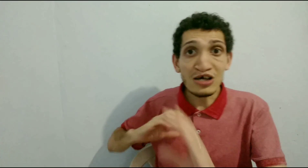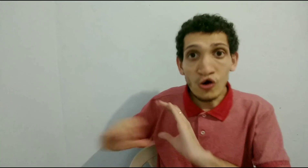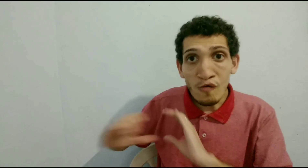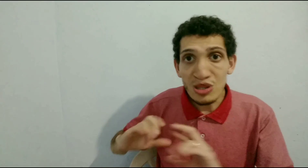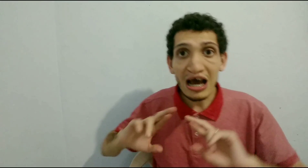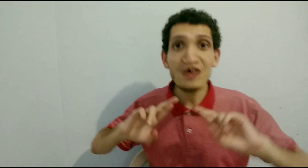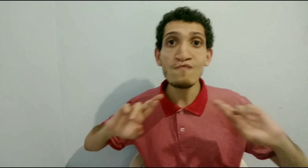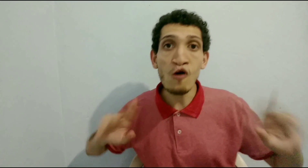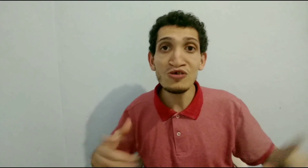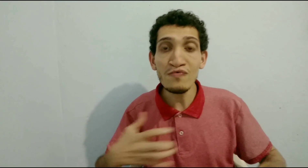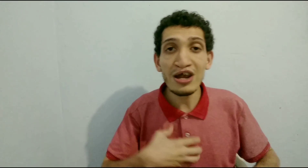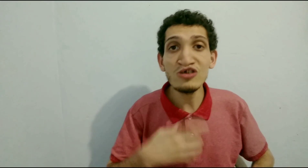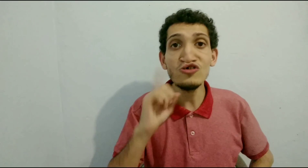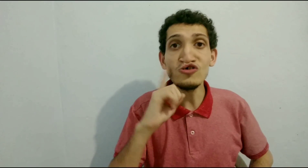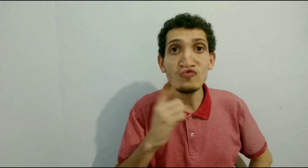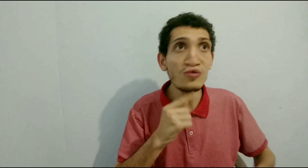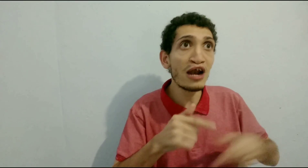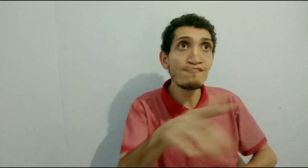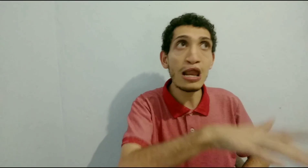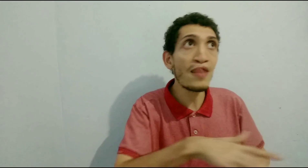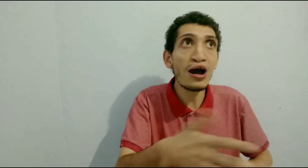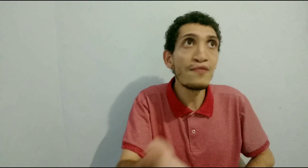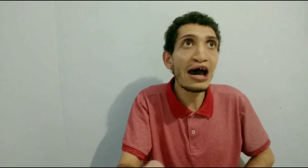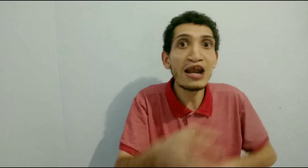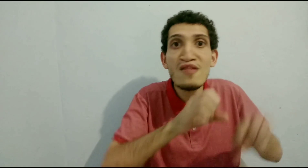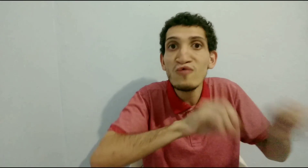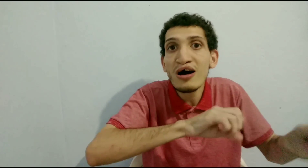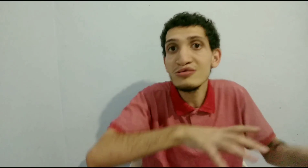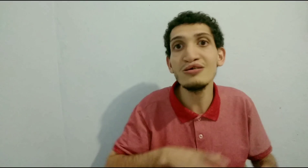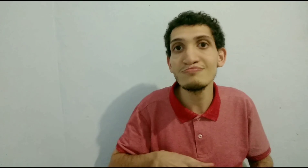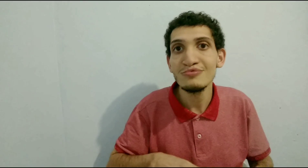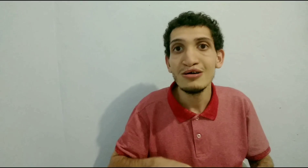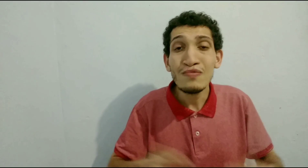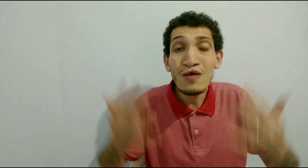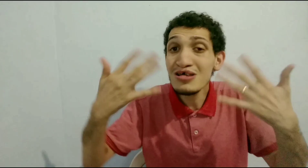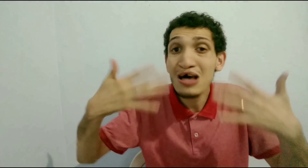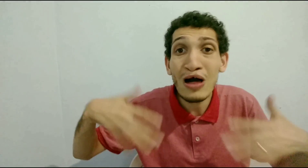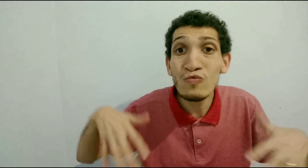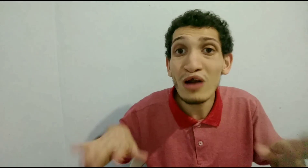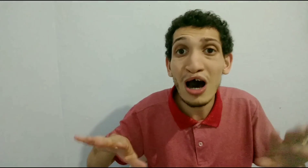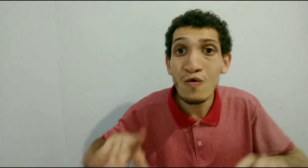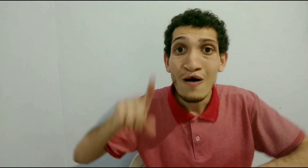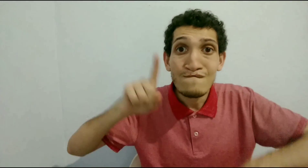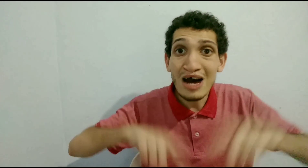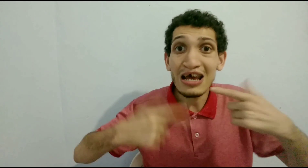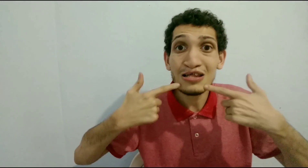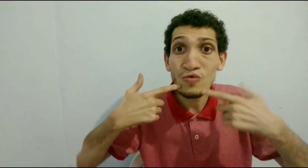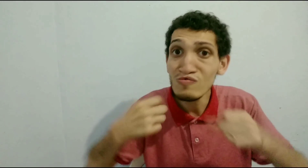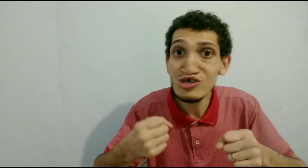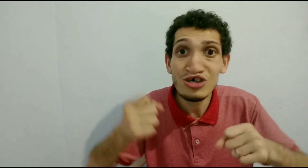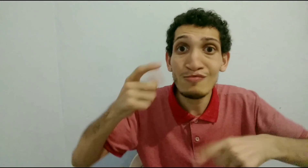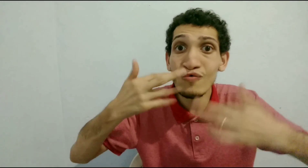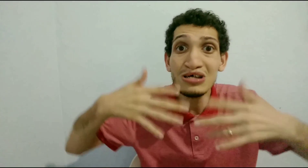vai se comunicar em forma interessa que o surdo trabalha na área da educação. Então, isso é natural, variação linguística é uma coisa